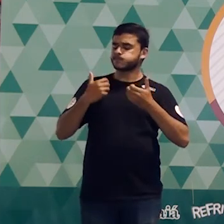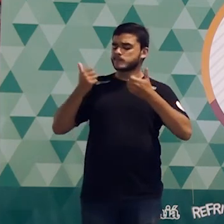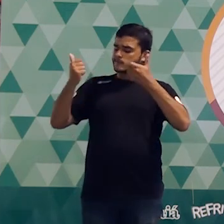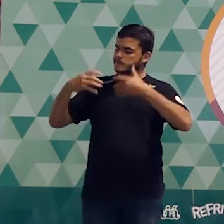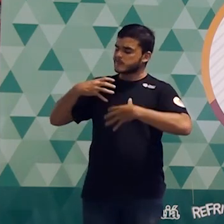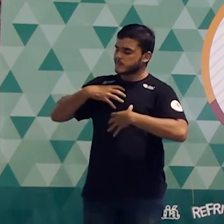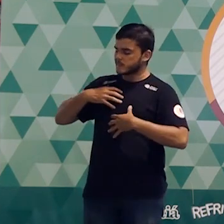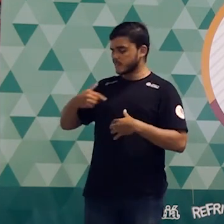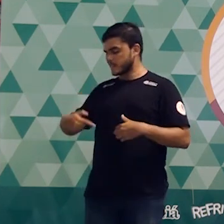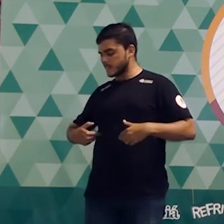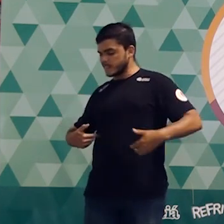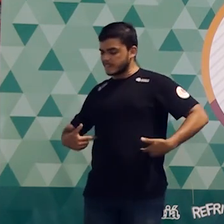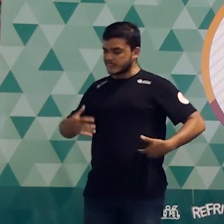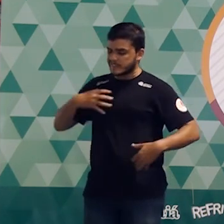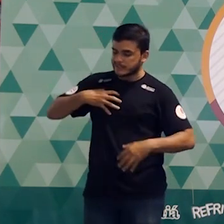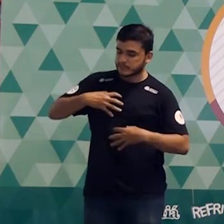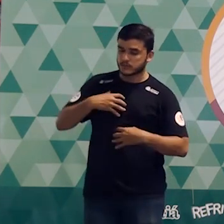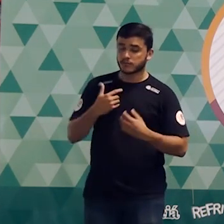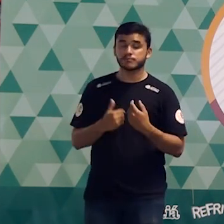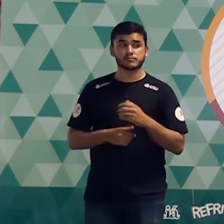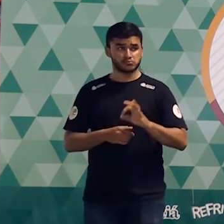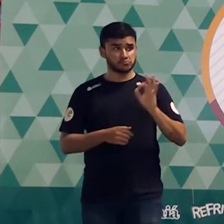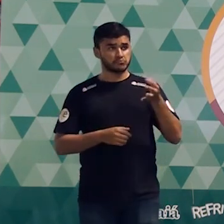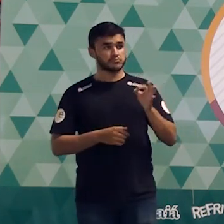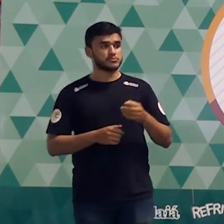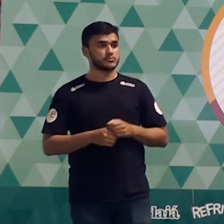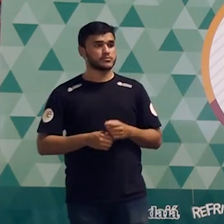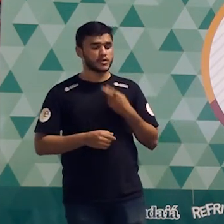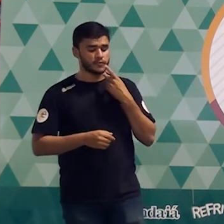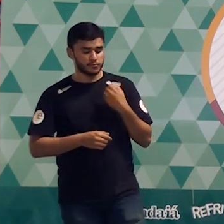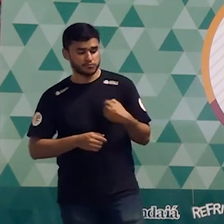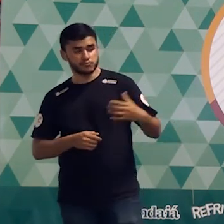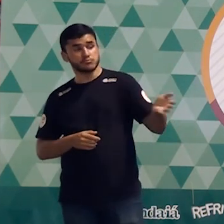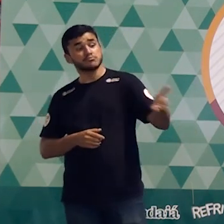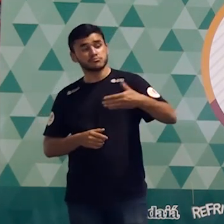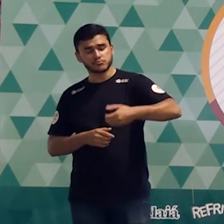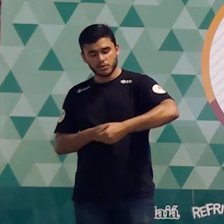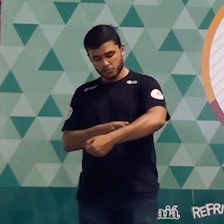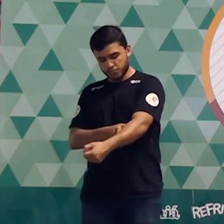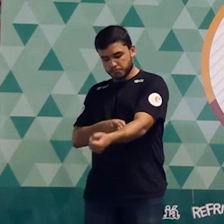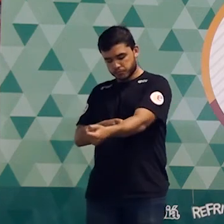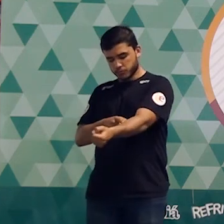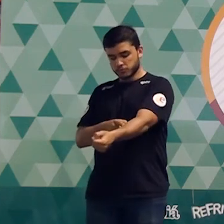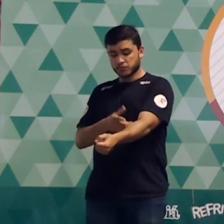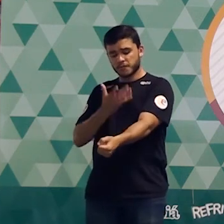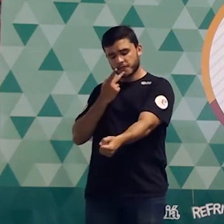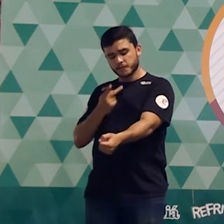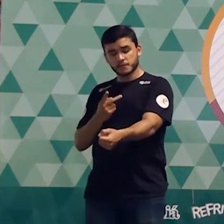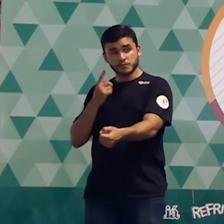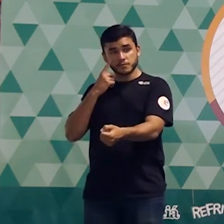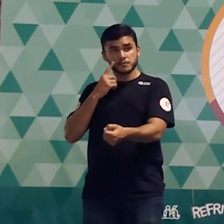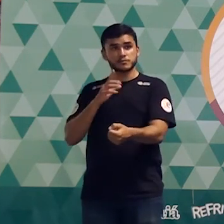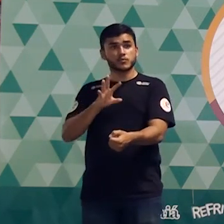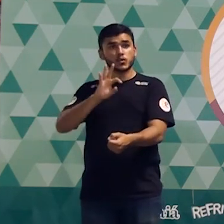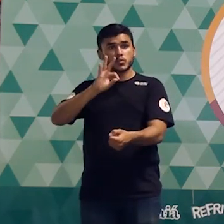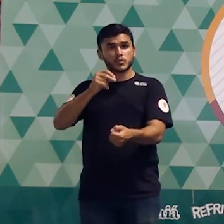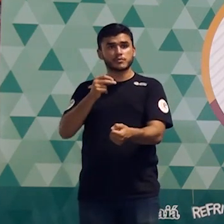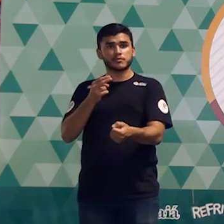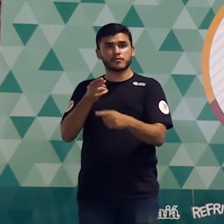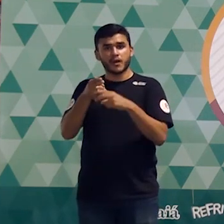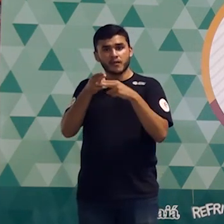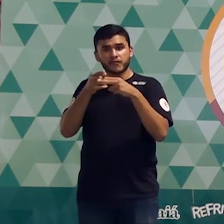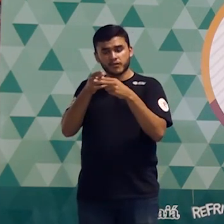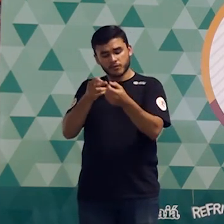outro. Aí o médico, tá certo. Me dá aí teu braço. Amarrava aqui, pegava uma lâmina